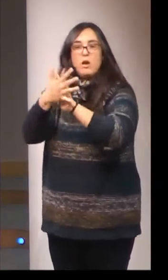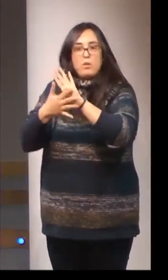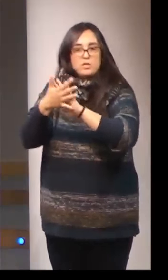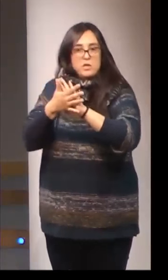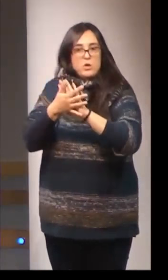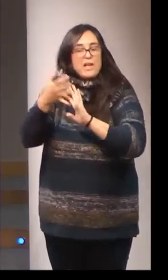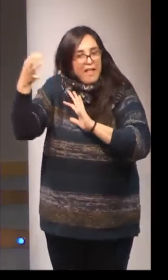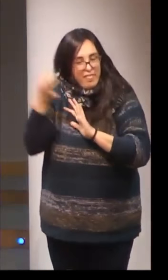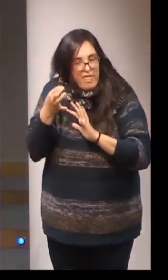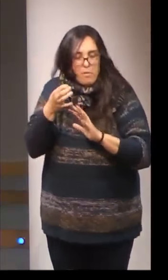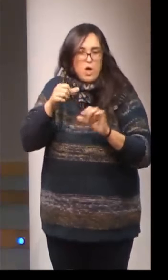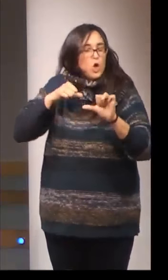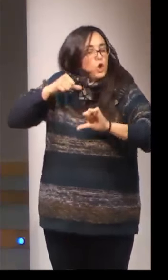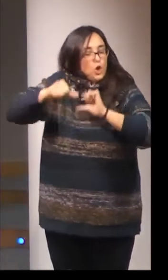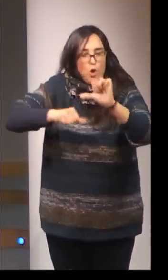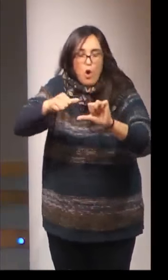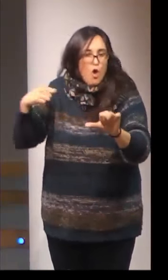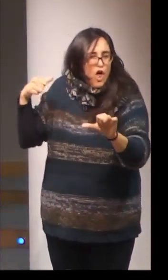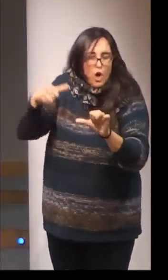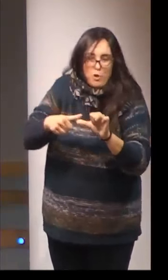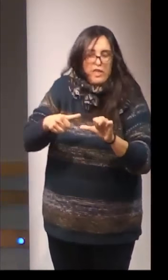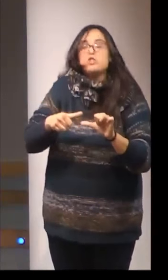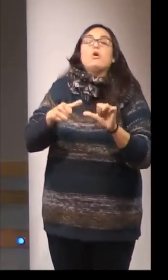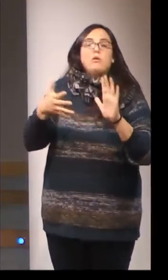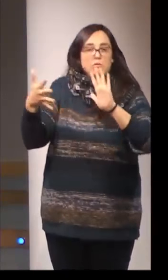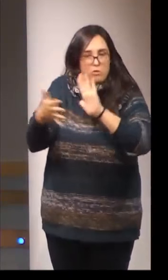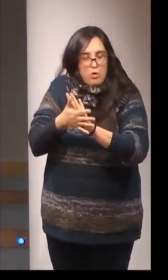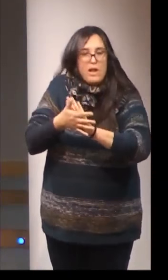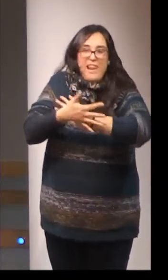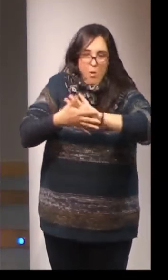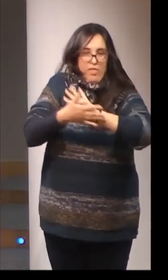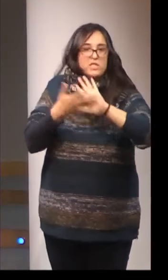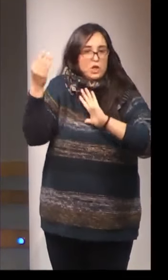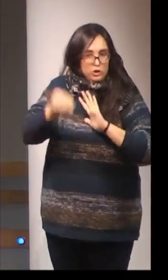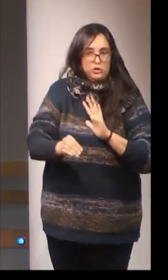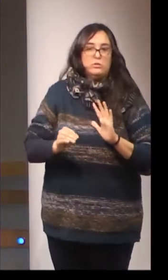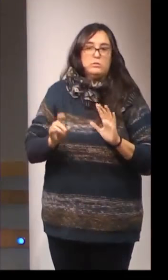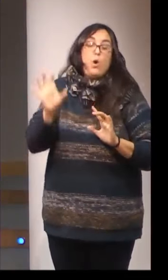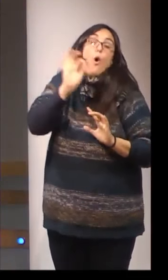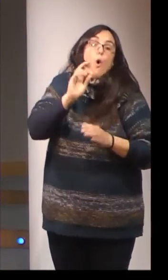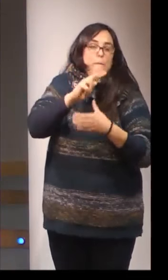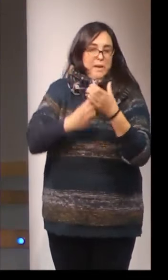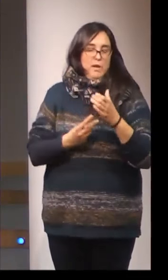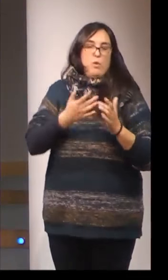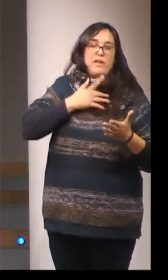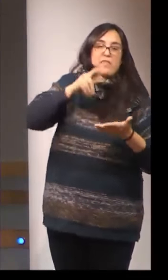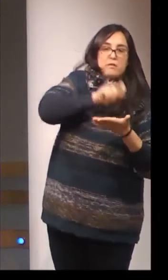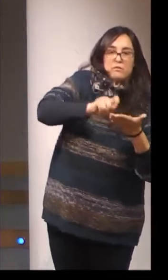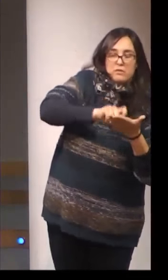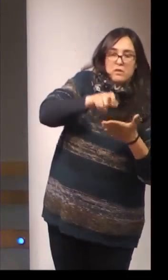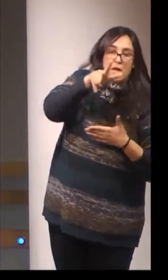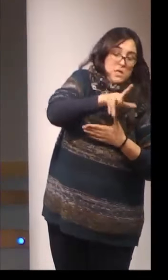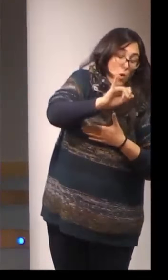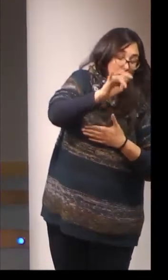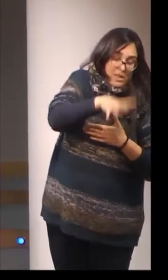investigaciones relacionadas con la lengua de signos y eso recoge que debe ser todo el proceso incluyendo la lengua de